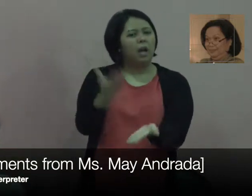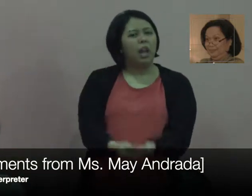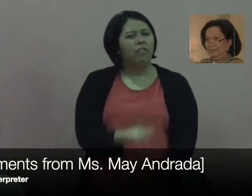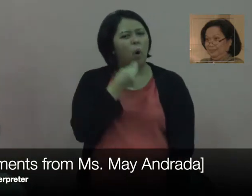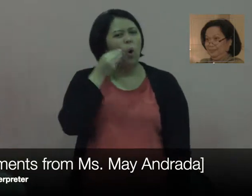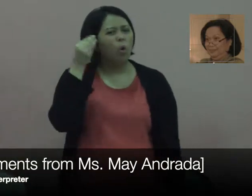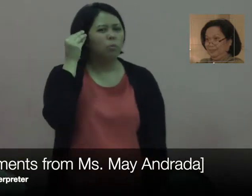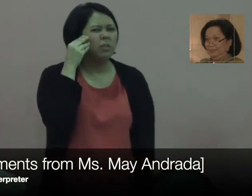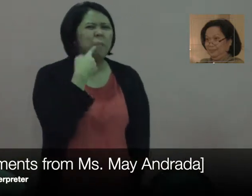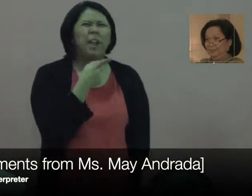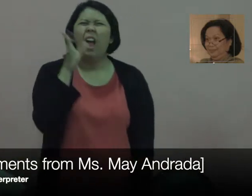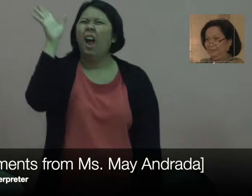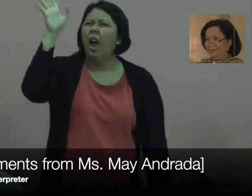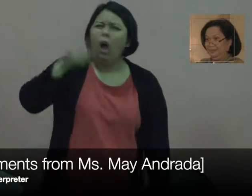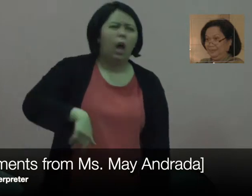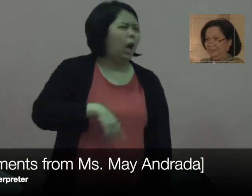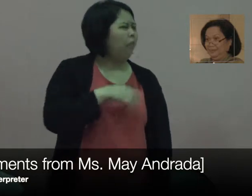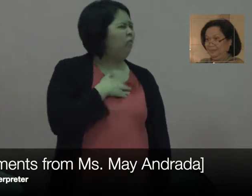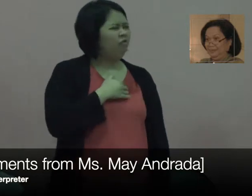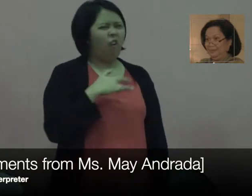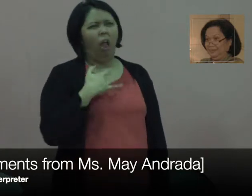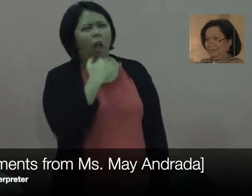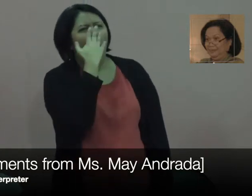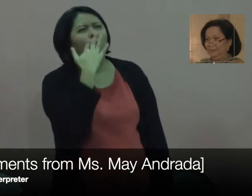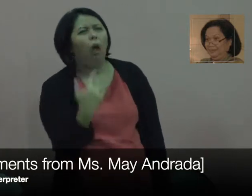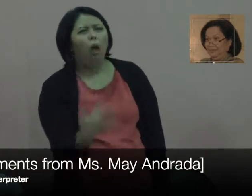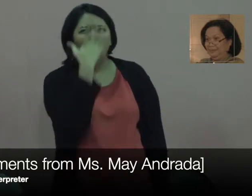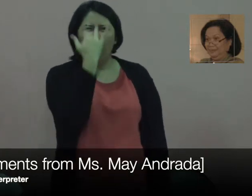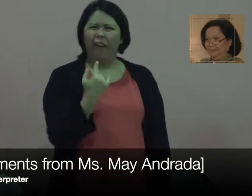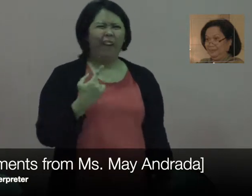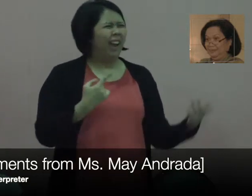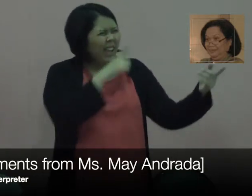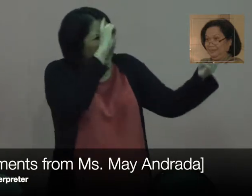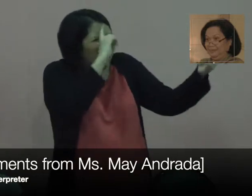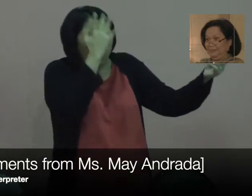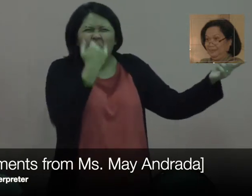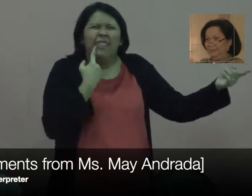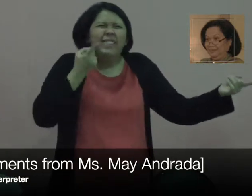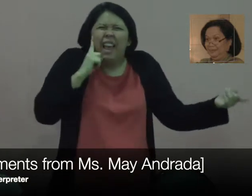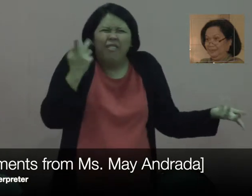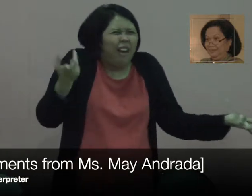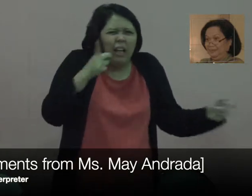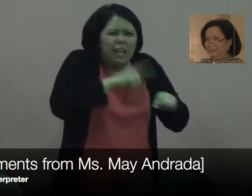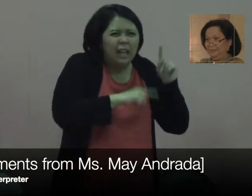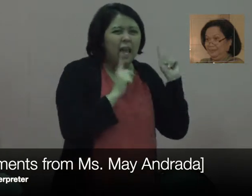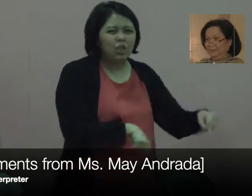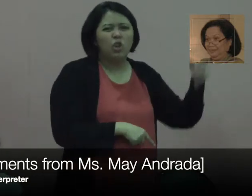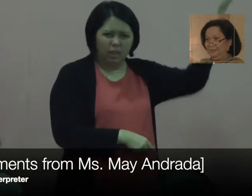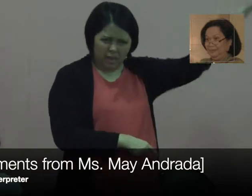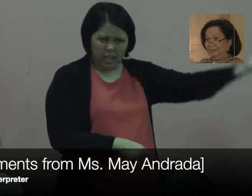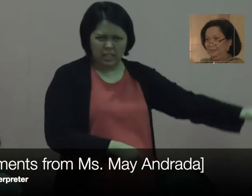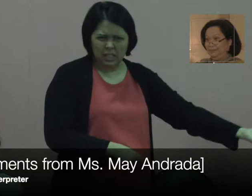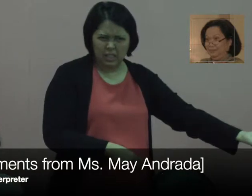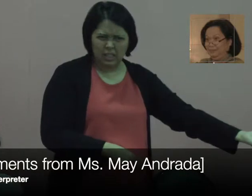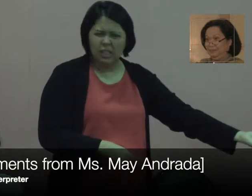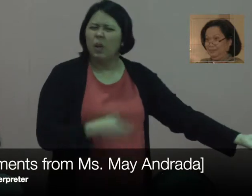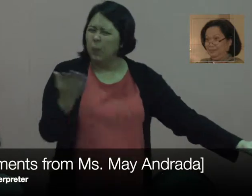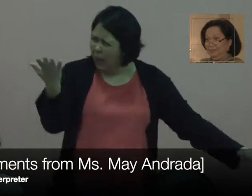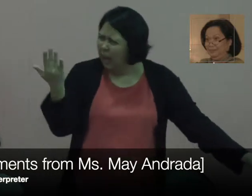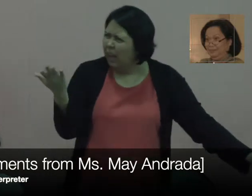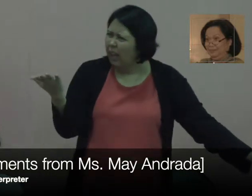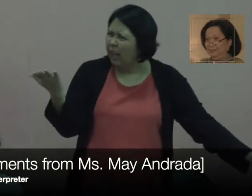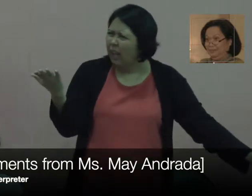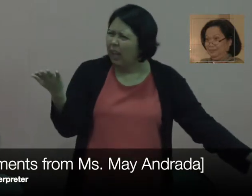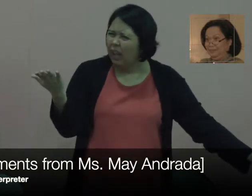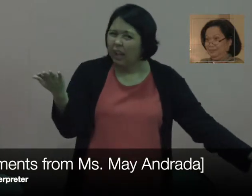split talaga ako kanina, naiinis ako. Bakit ba ang deaf hindi marunong sumagot ng ganyang question? Pwede bang sagutin nyo kami?